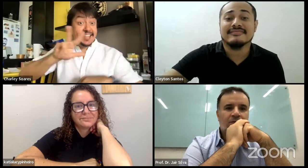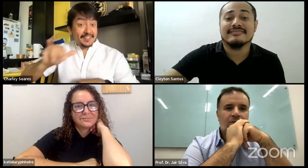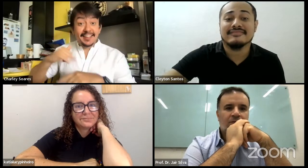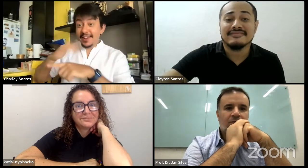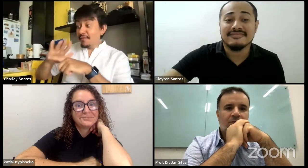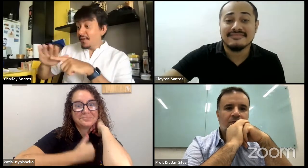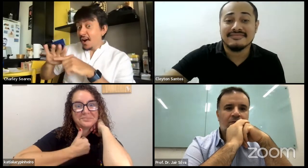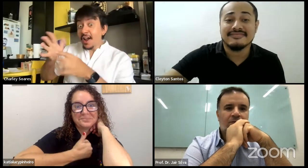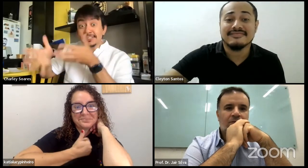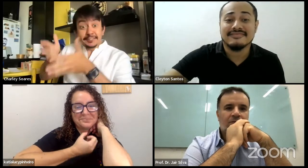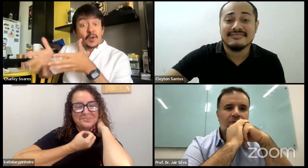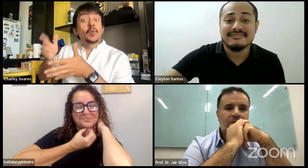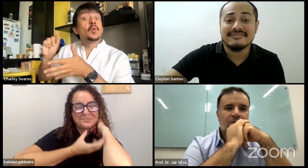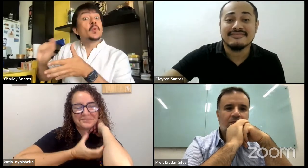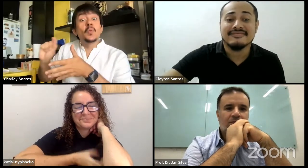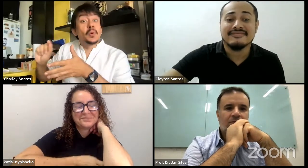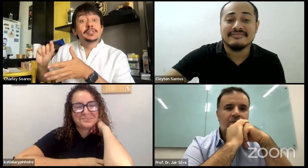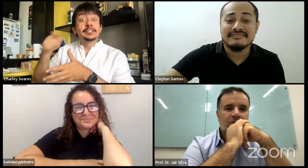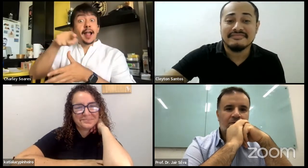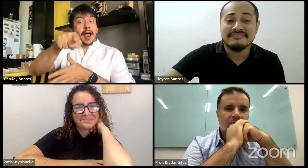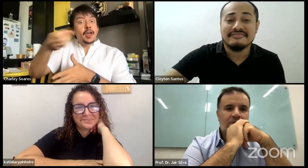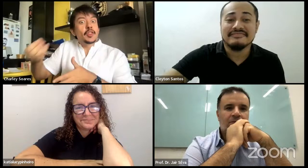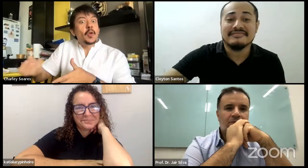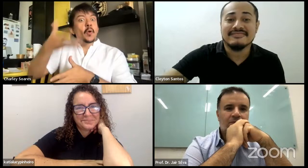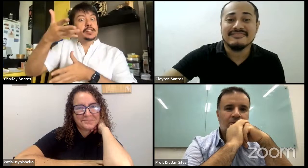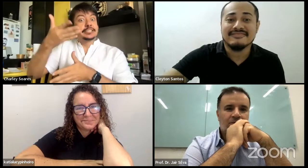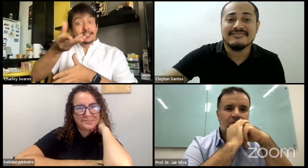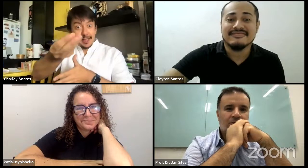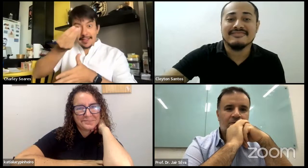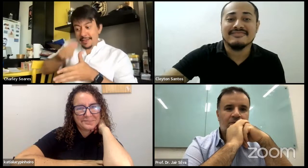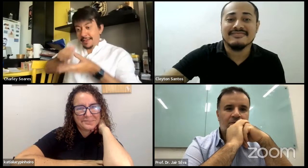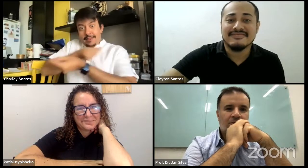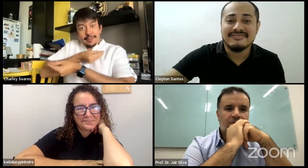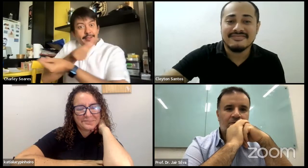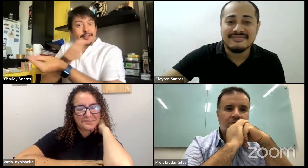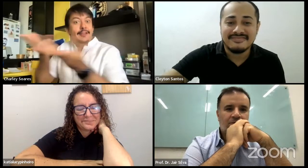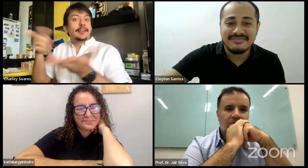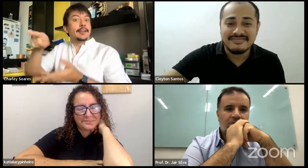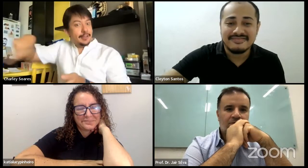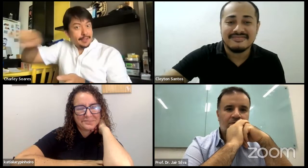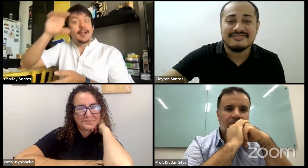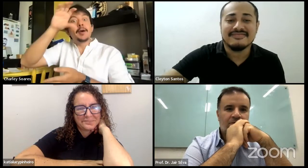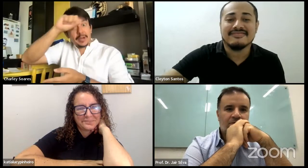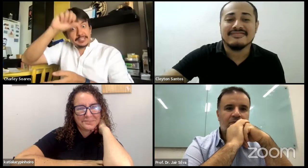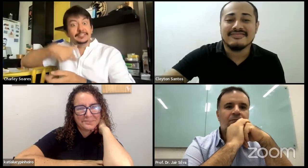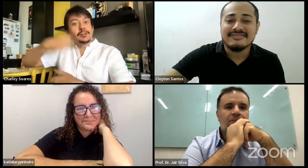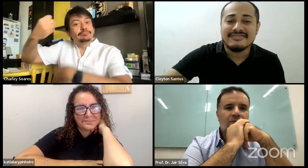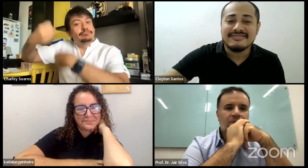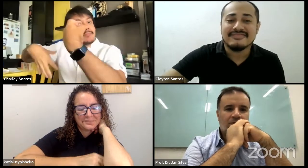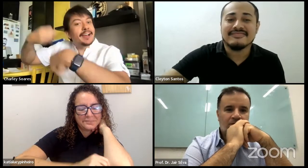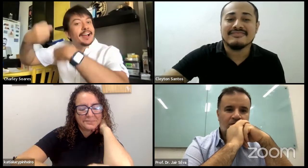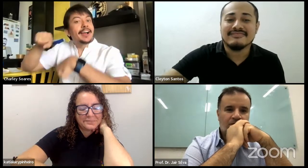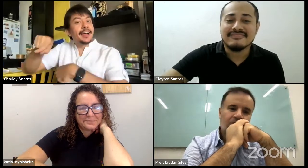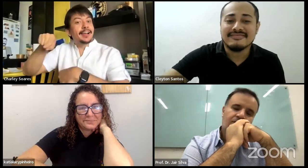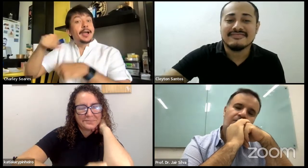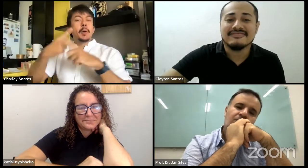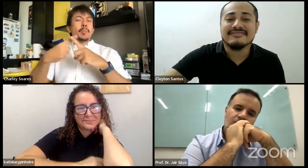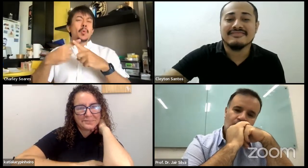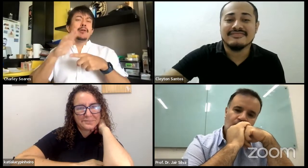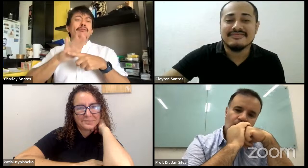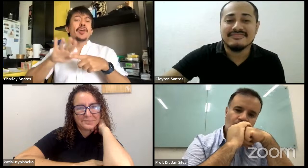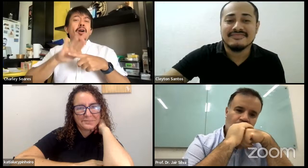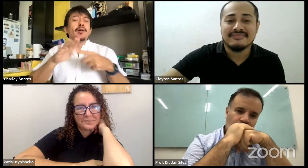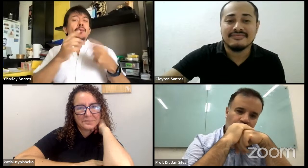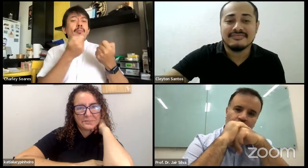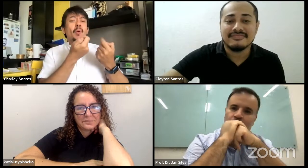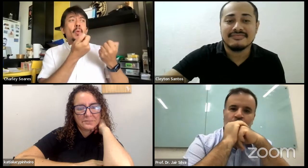de língua de sinais, né, de fonologia, né, é importante trazer